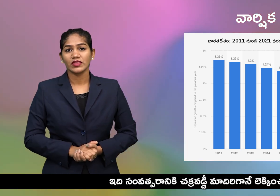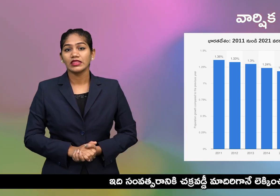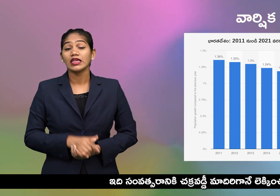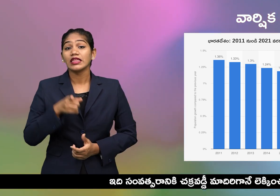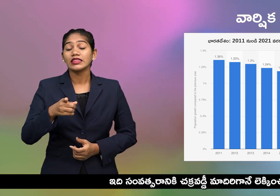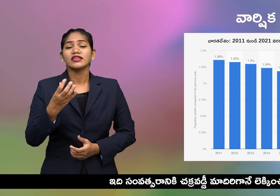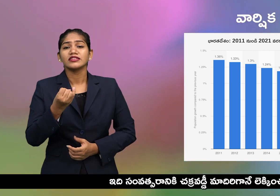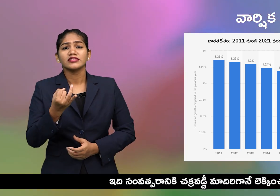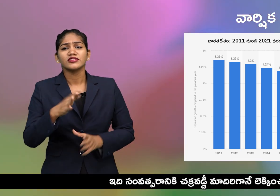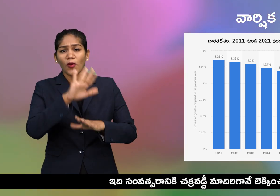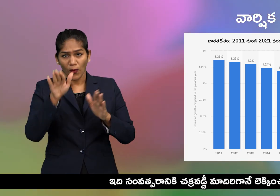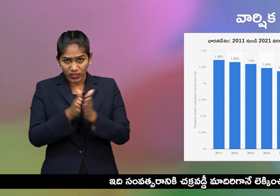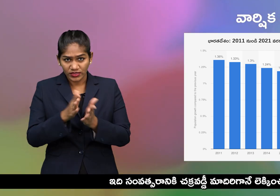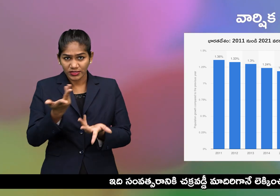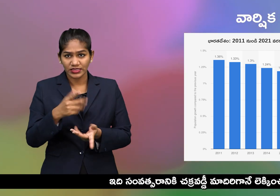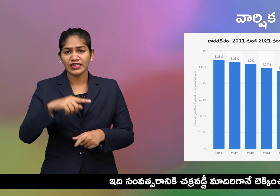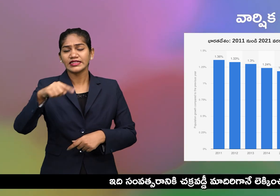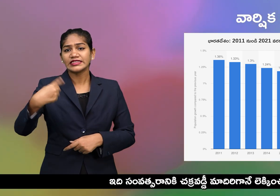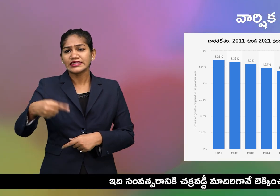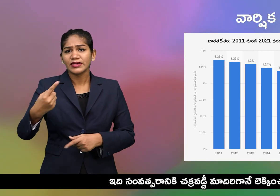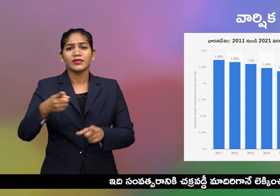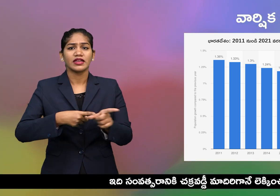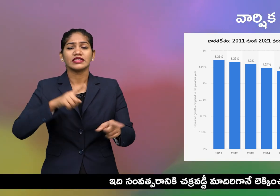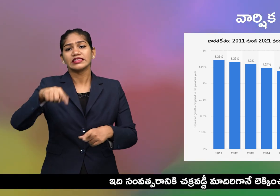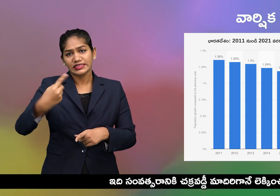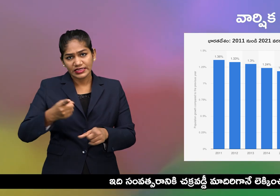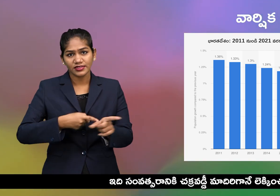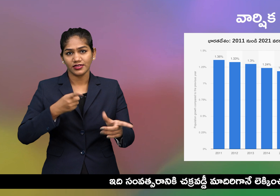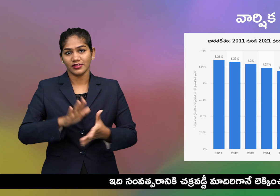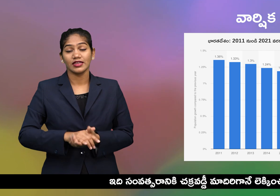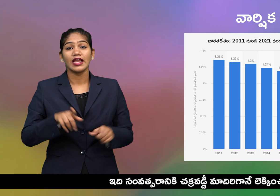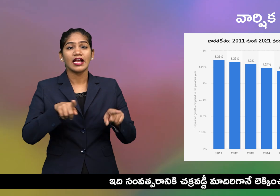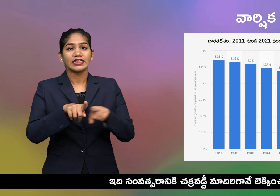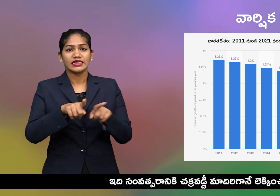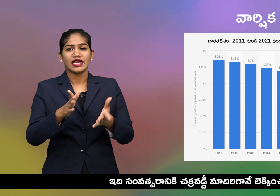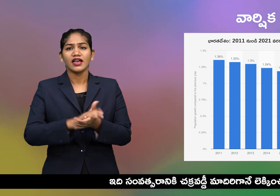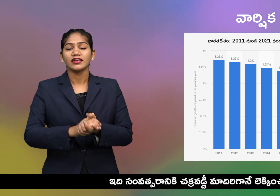ఇది సంవత్సరానికి చక్రవడ్డీ మాదిరిగానే లెక్కించబడుతుంది.